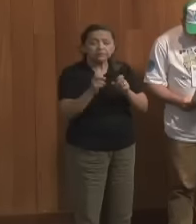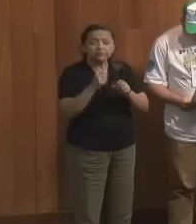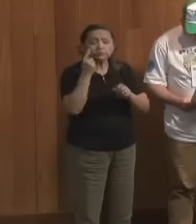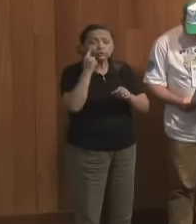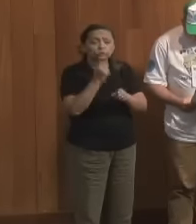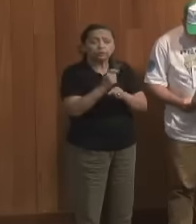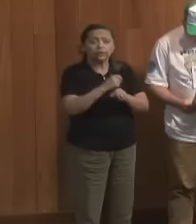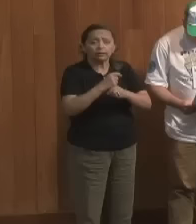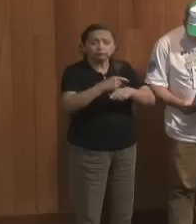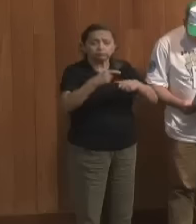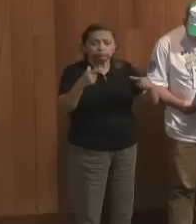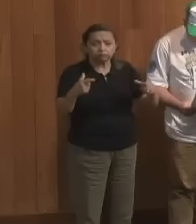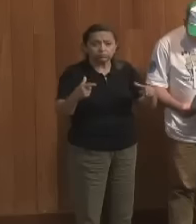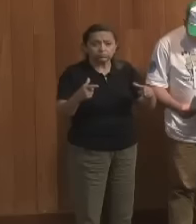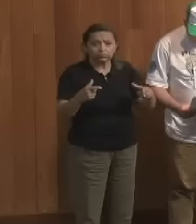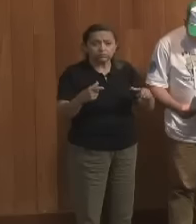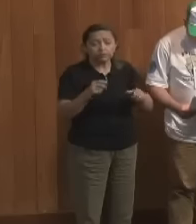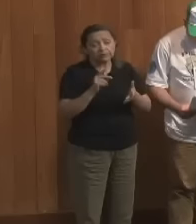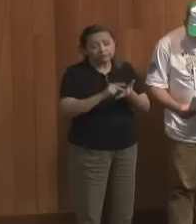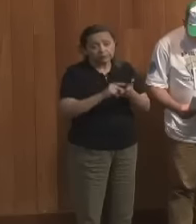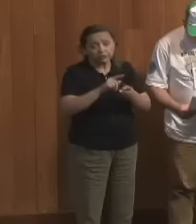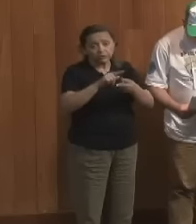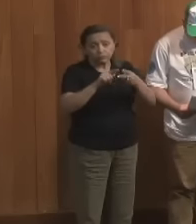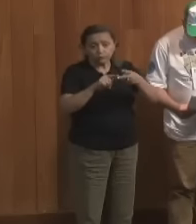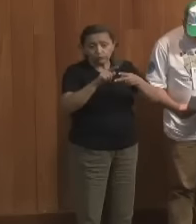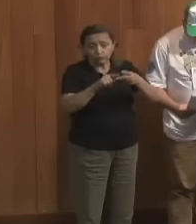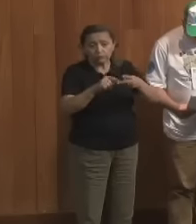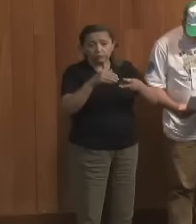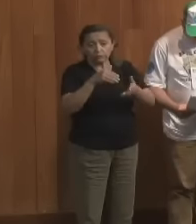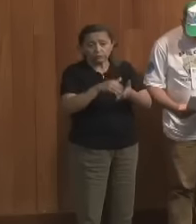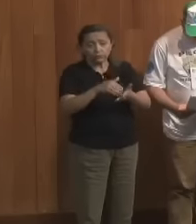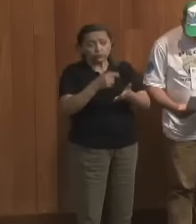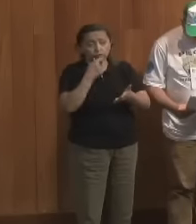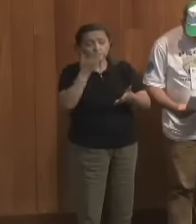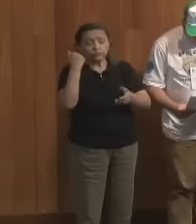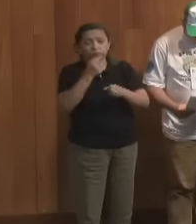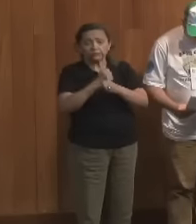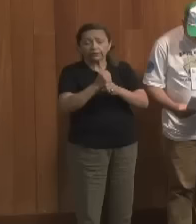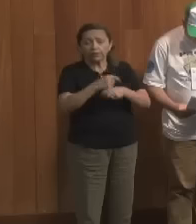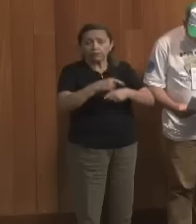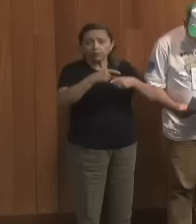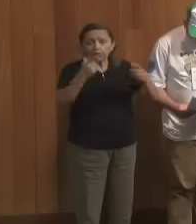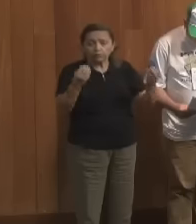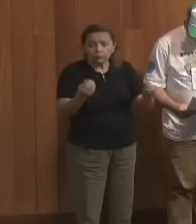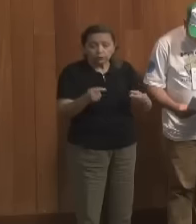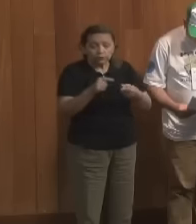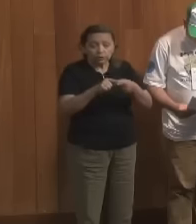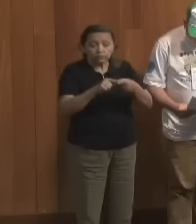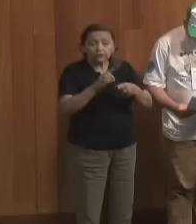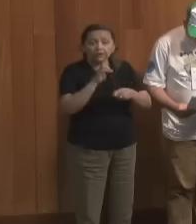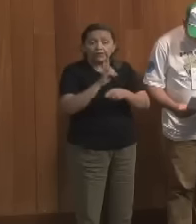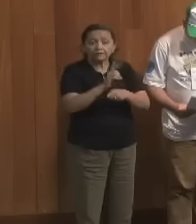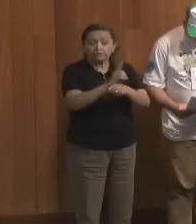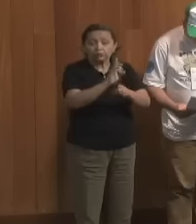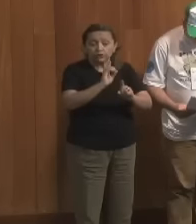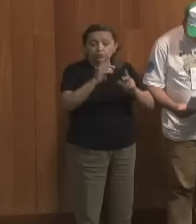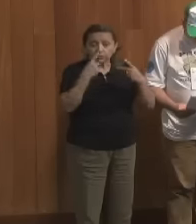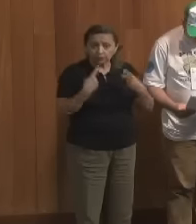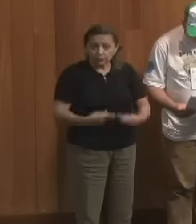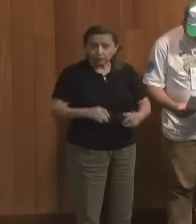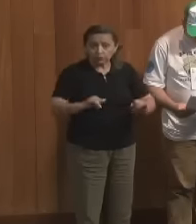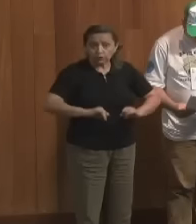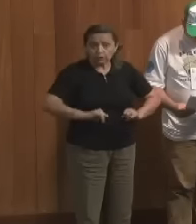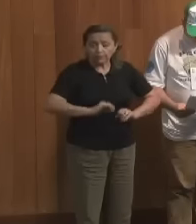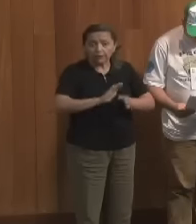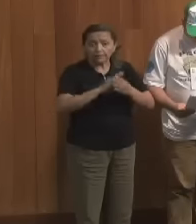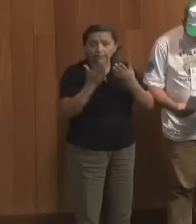crescente, na verdade são duas, que aos últimos anos vem crescendo muito, são defensores de direitos humanos